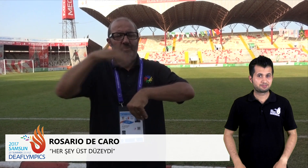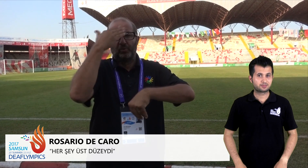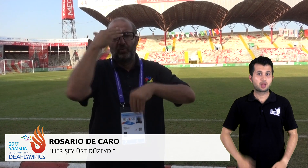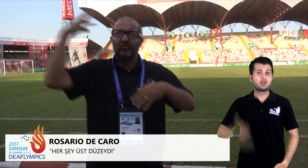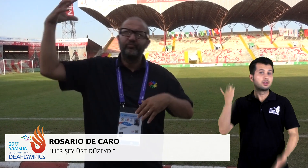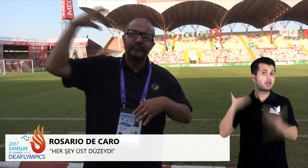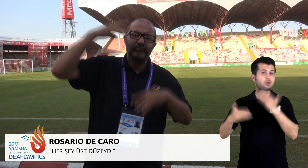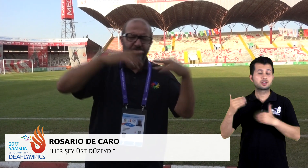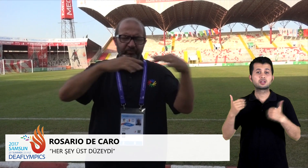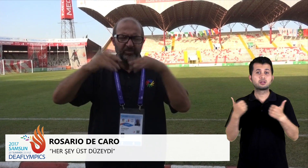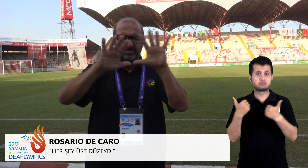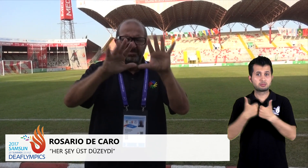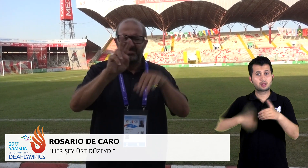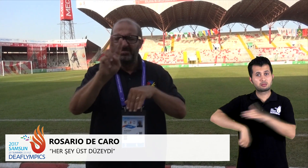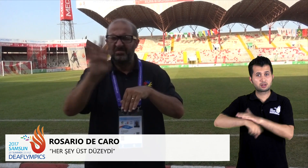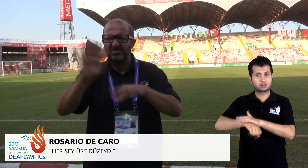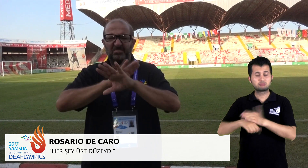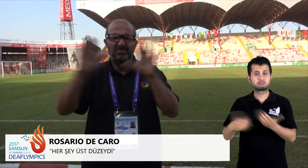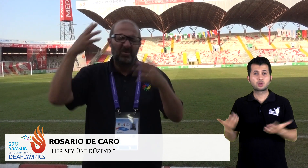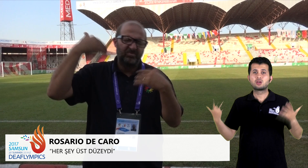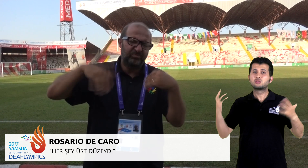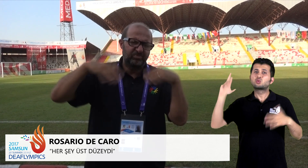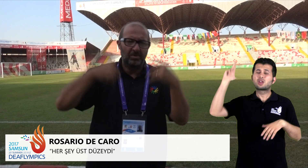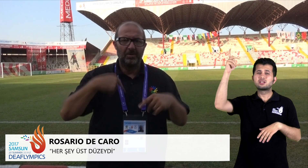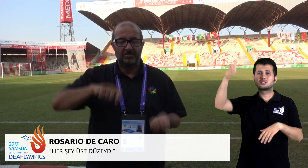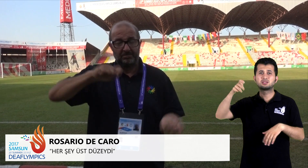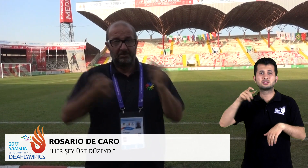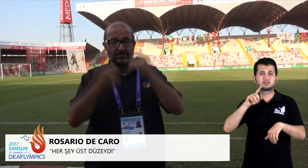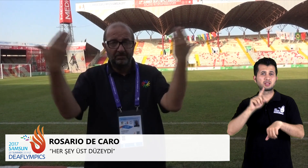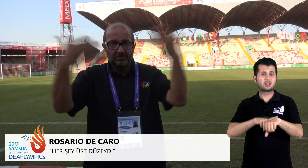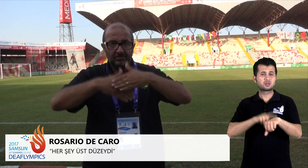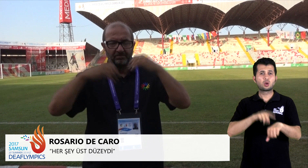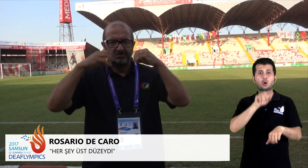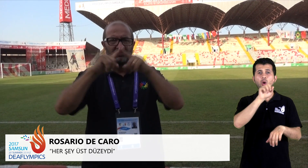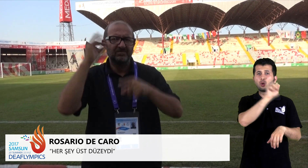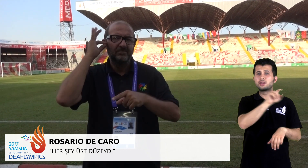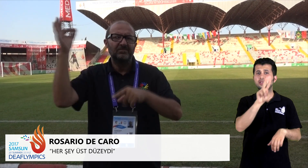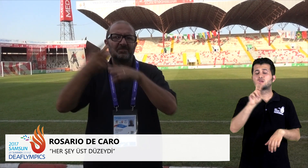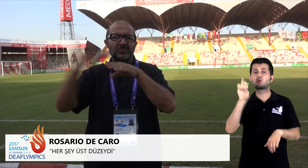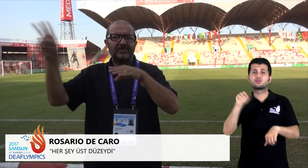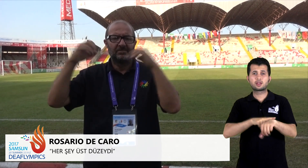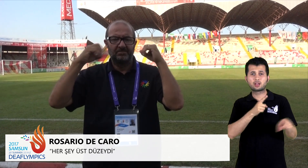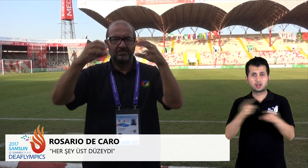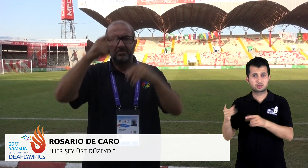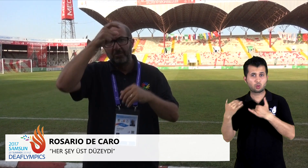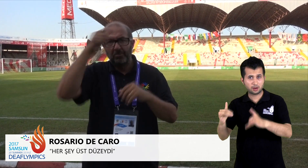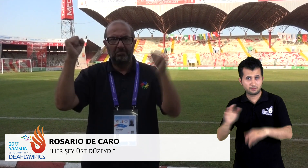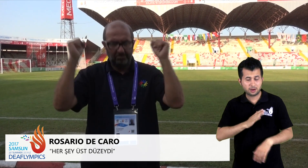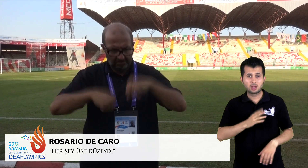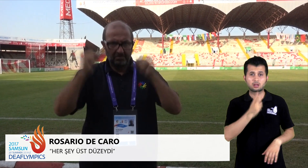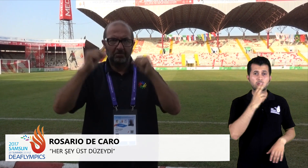Daha önceki müsabakalar güneş altında 12-4 arası oynanırken, Samsun'da akşam serin bir